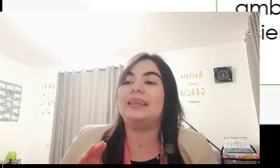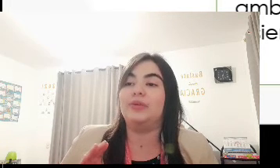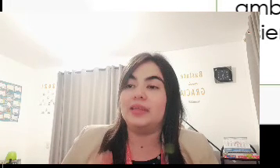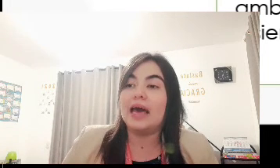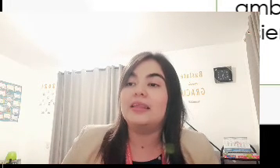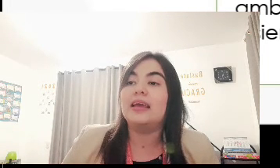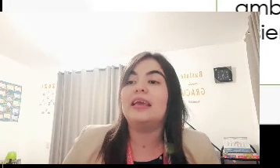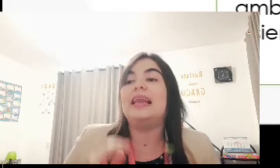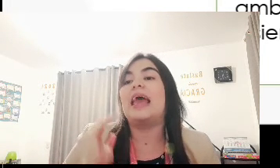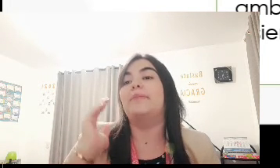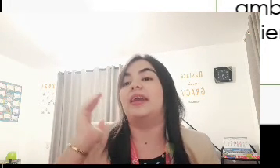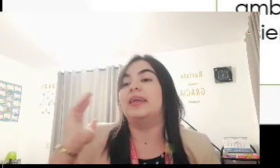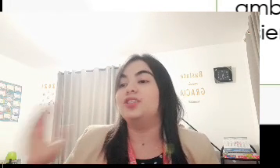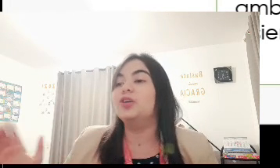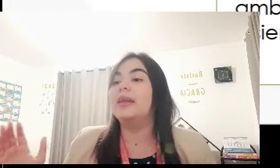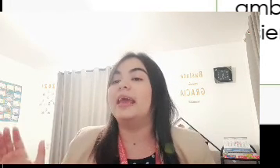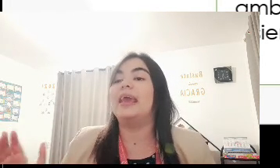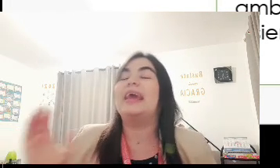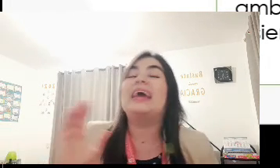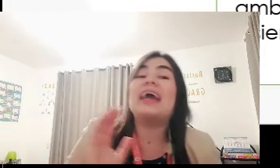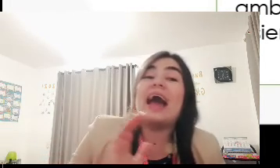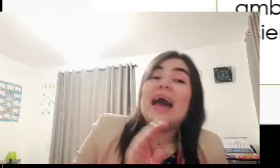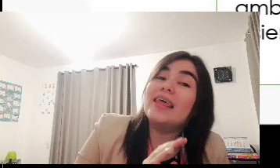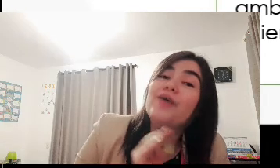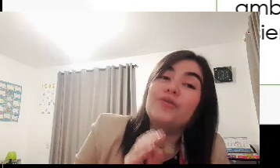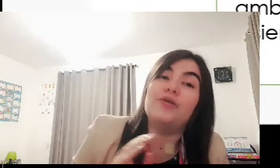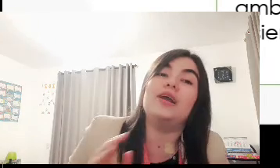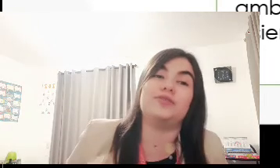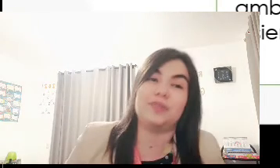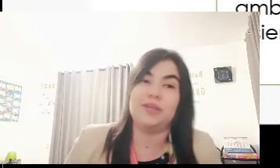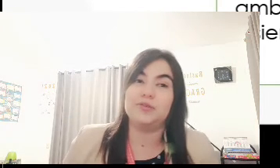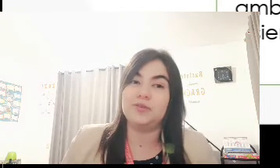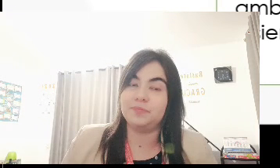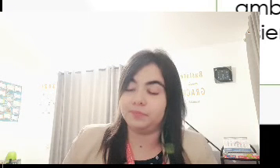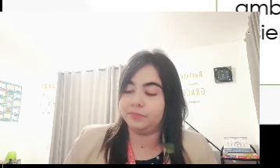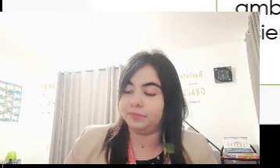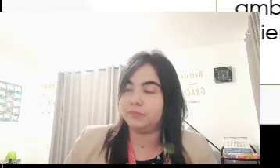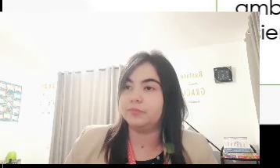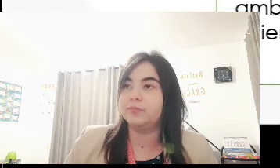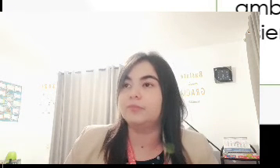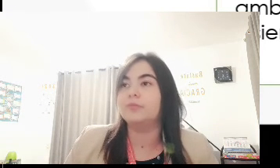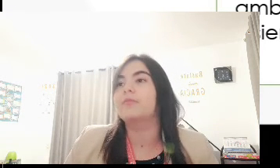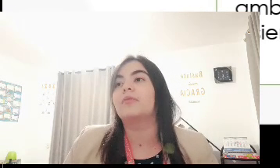a la creatividad y la imaginación en cada uno de los niños.